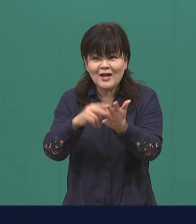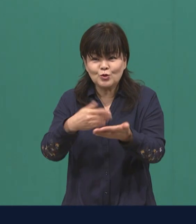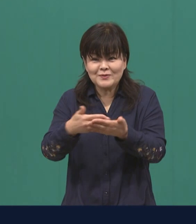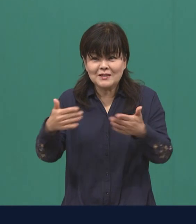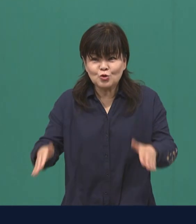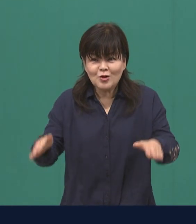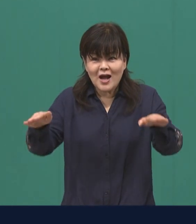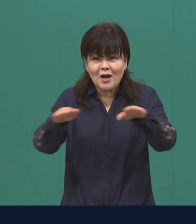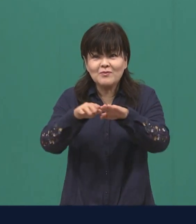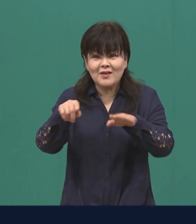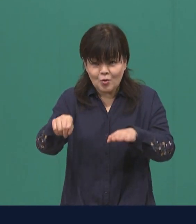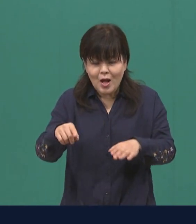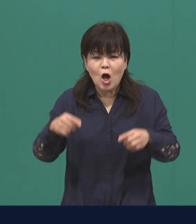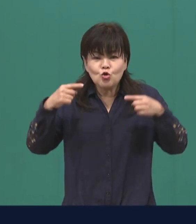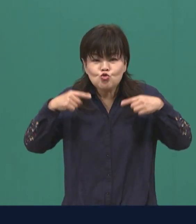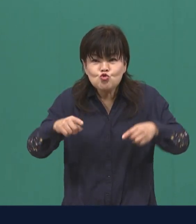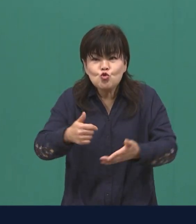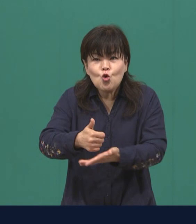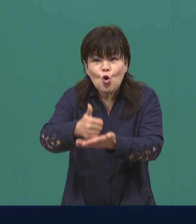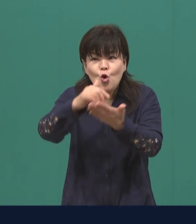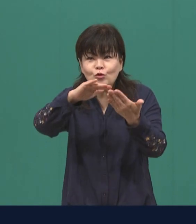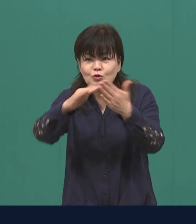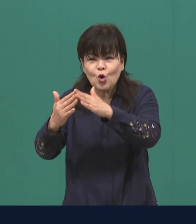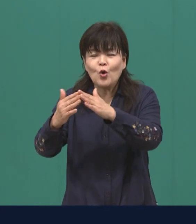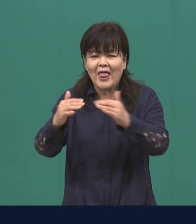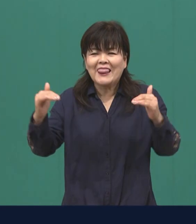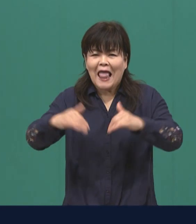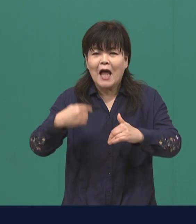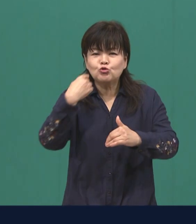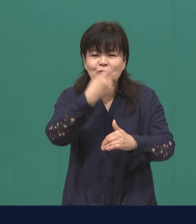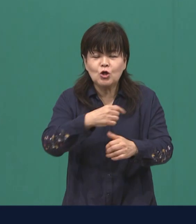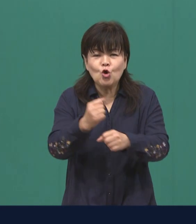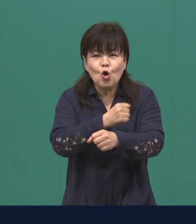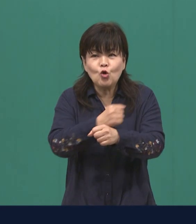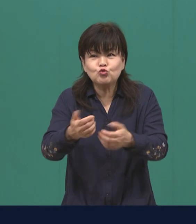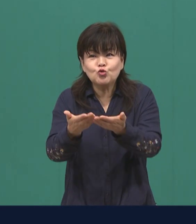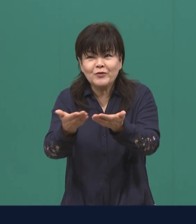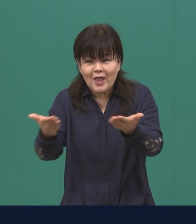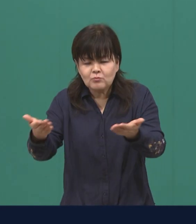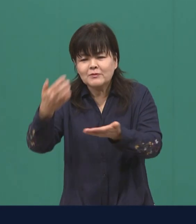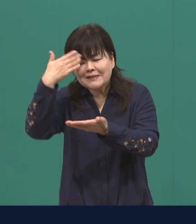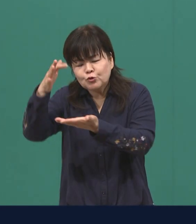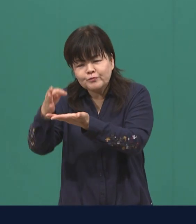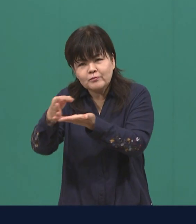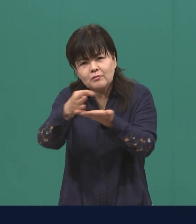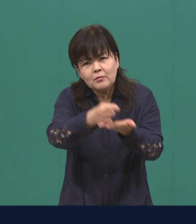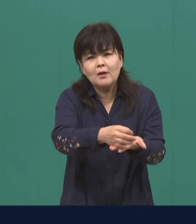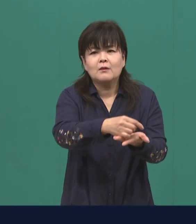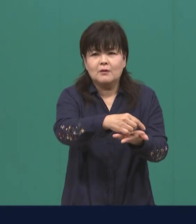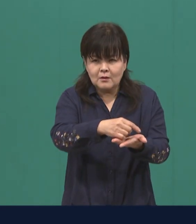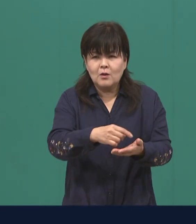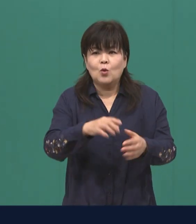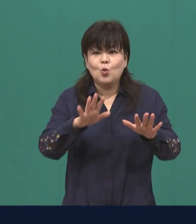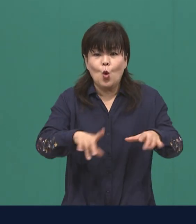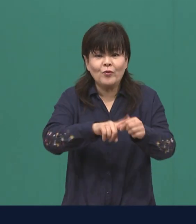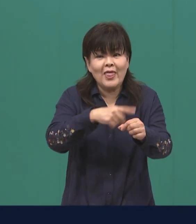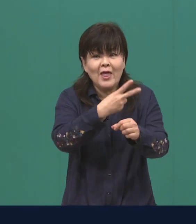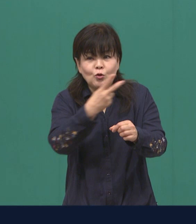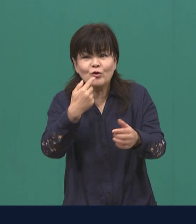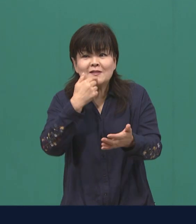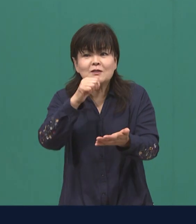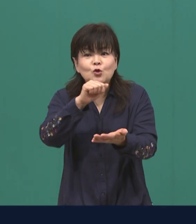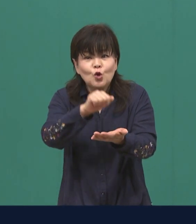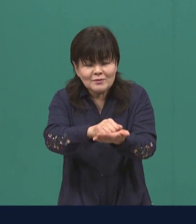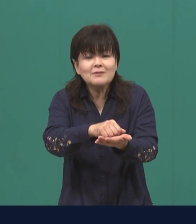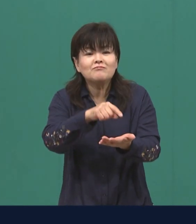大津市にある県立美術館では竜王町にある谷口工務店の寄付により、今年度の日曜